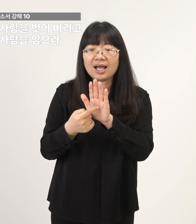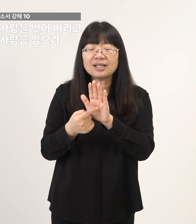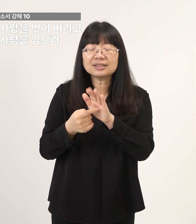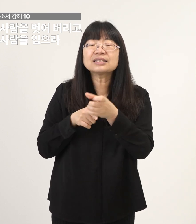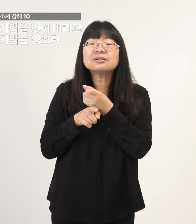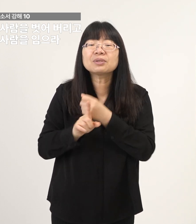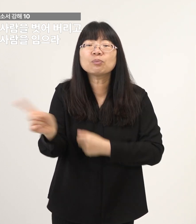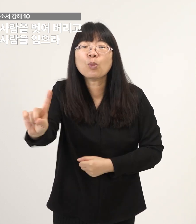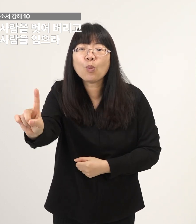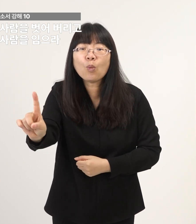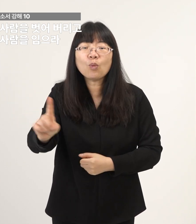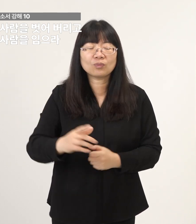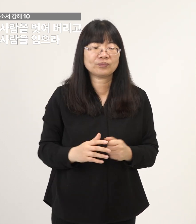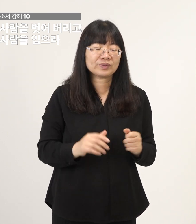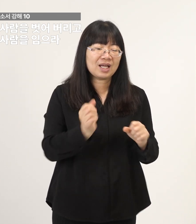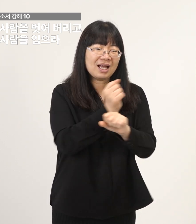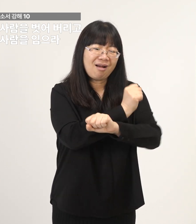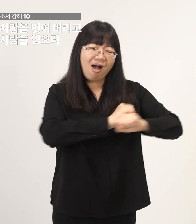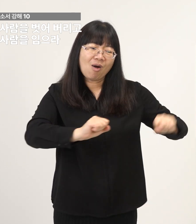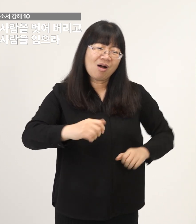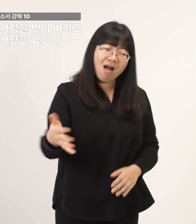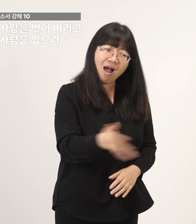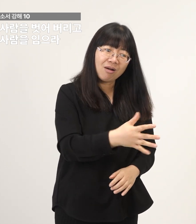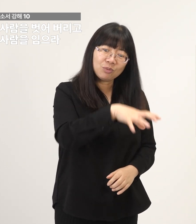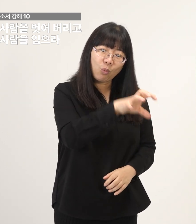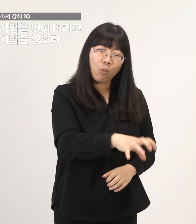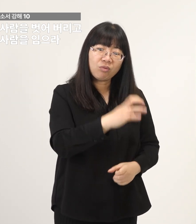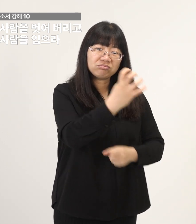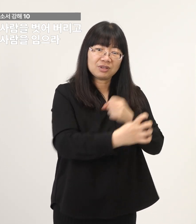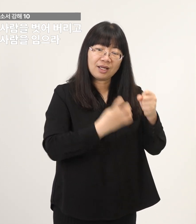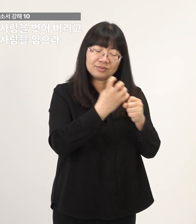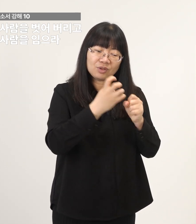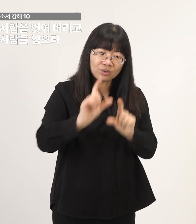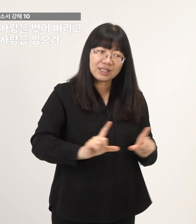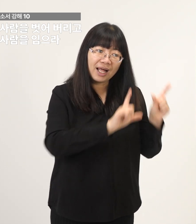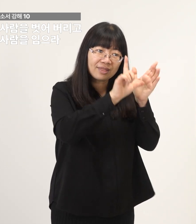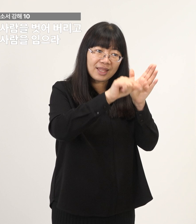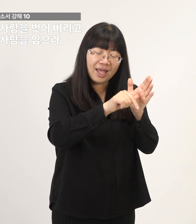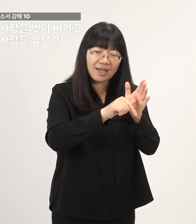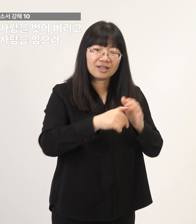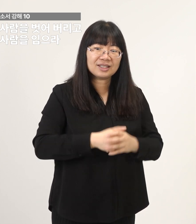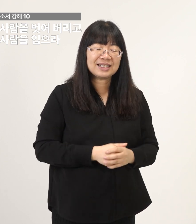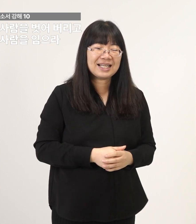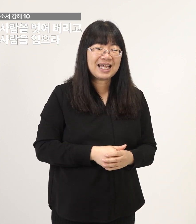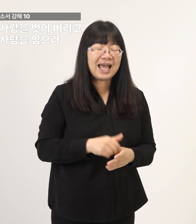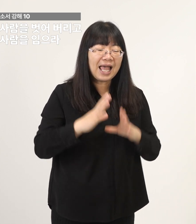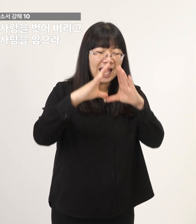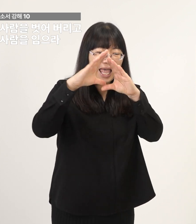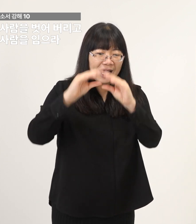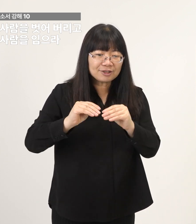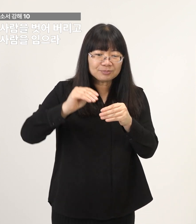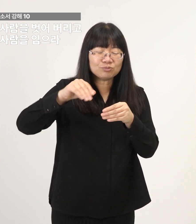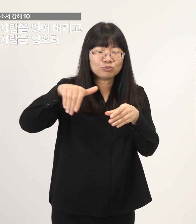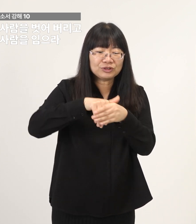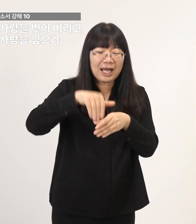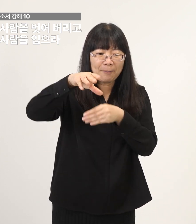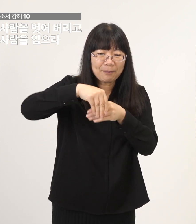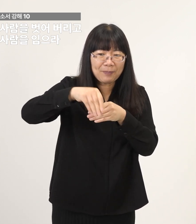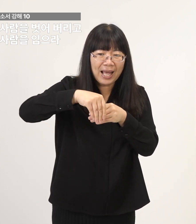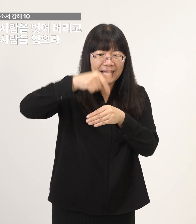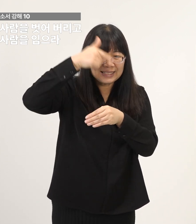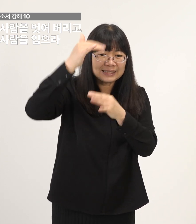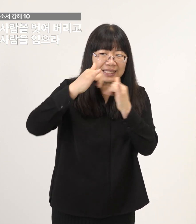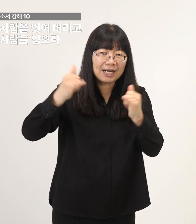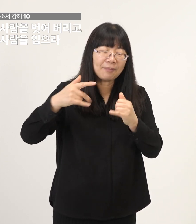광야의 40년은 정확하게 우리 옛사람을 벗어버리게 하는 훈련이었다면